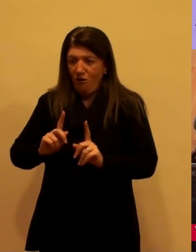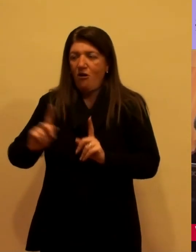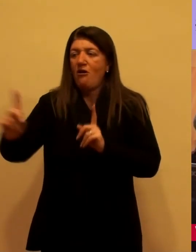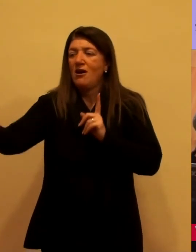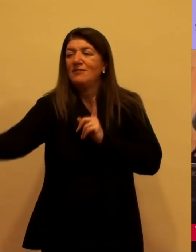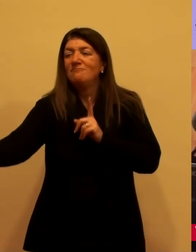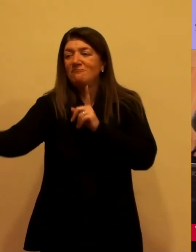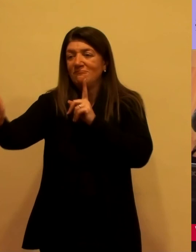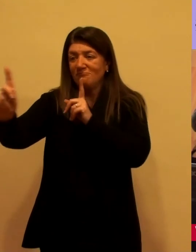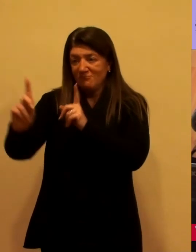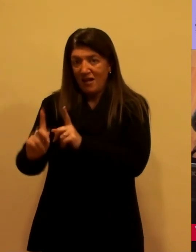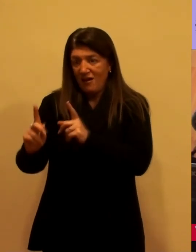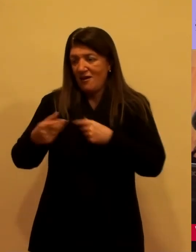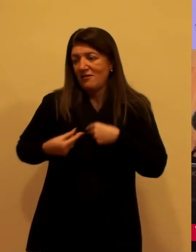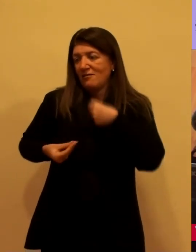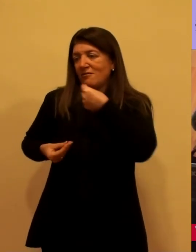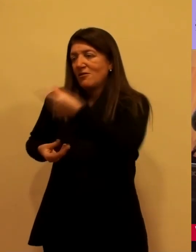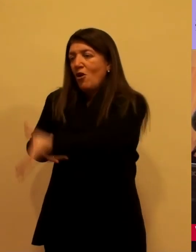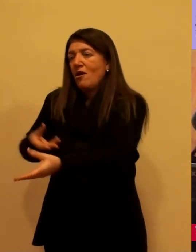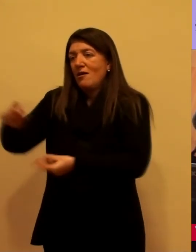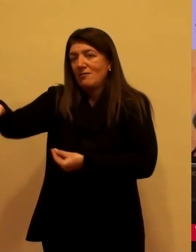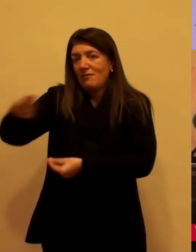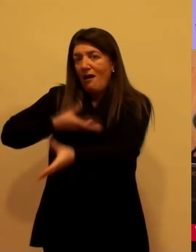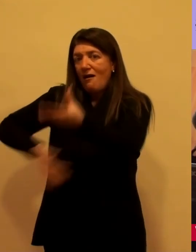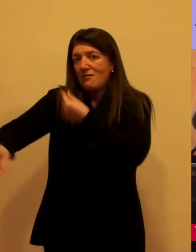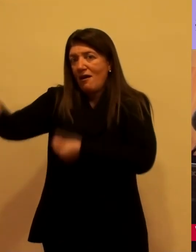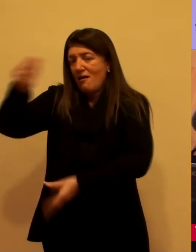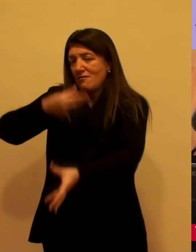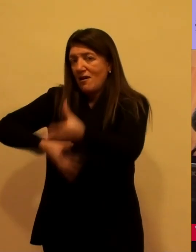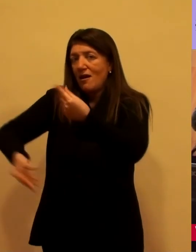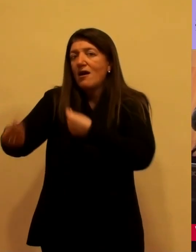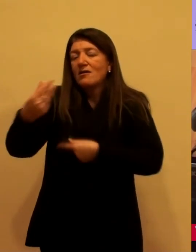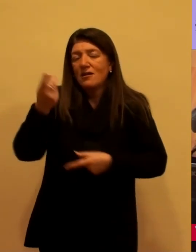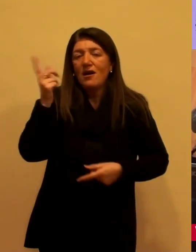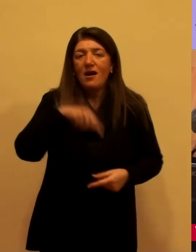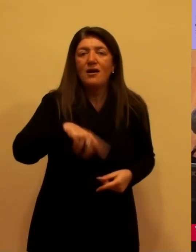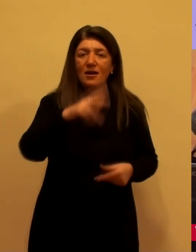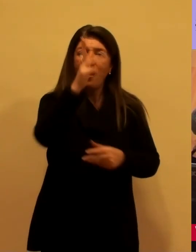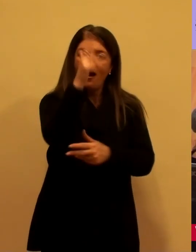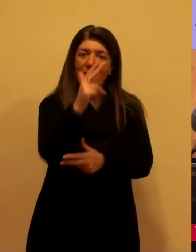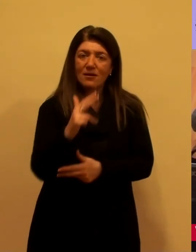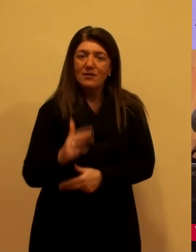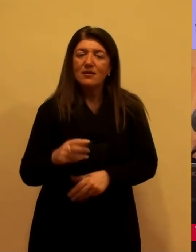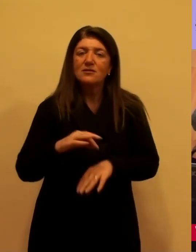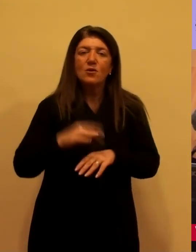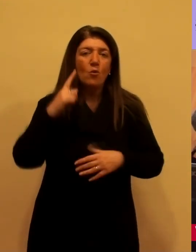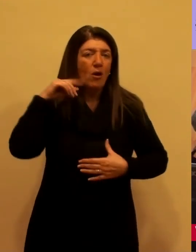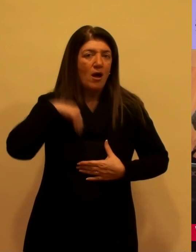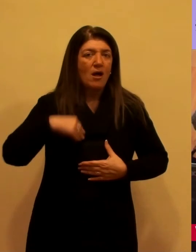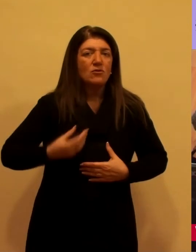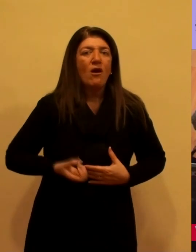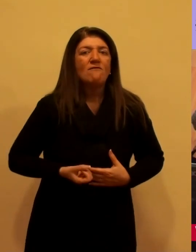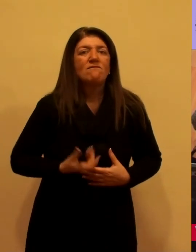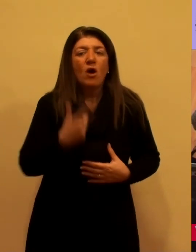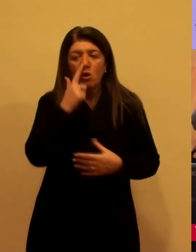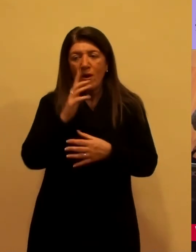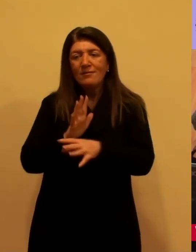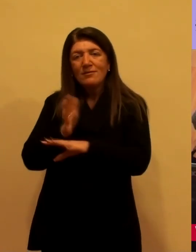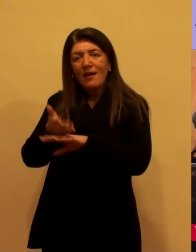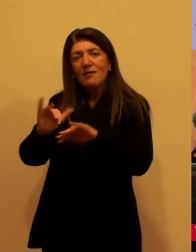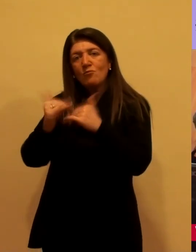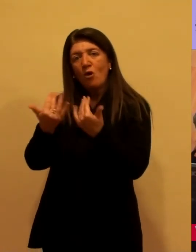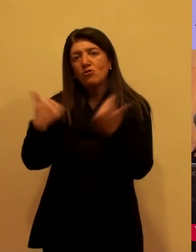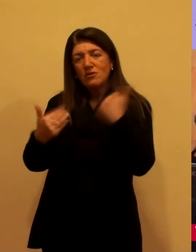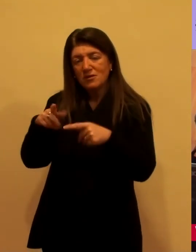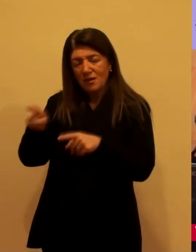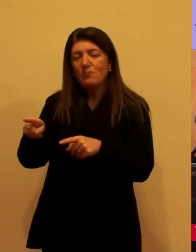moltissimo, e in questo senso credo che anche gli artisti stessi, quando hanno voglia e piacere di cimentarsi con questo mondo, ne possono trarre anche degli spunti.